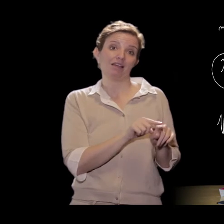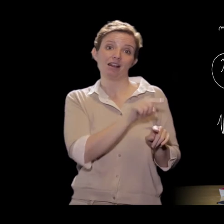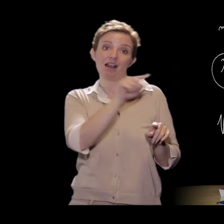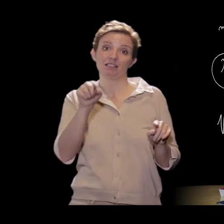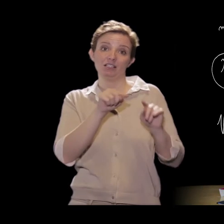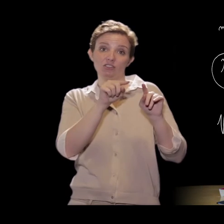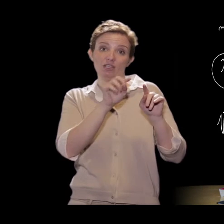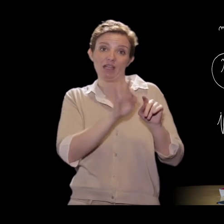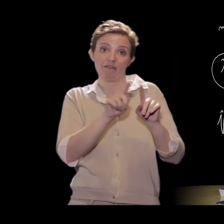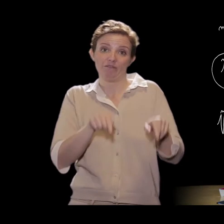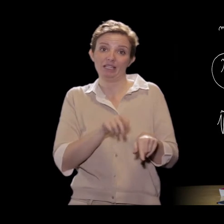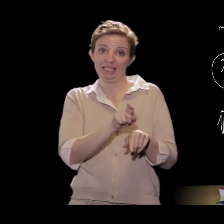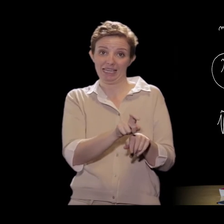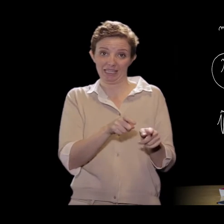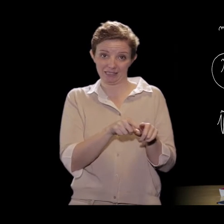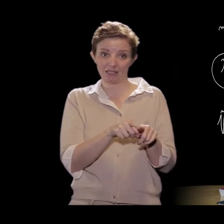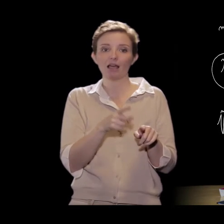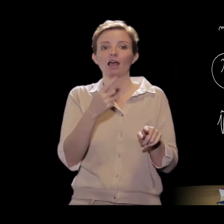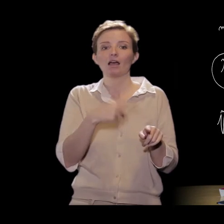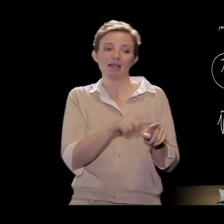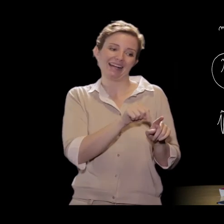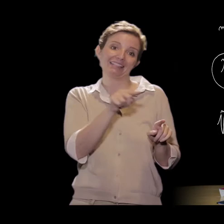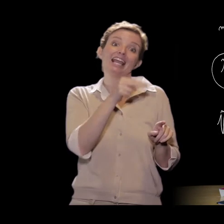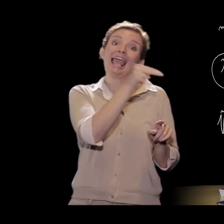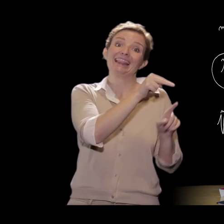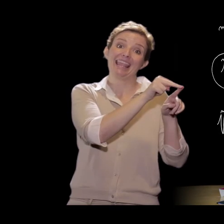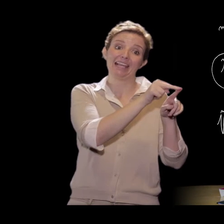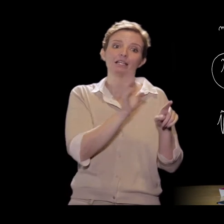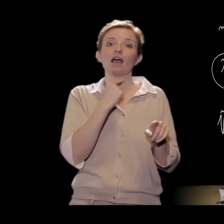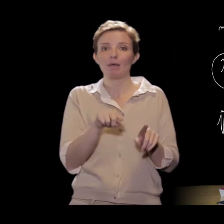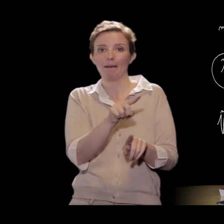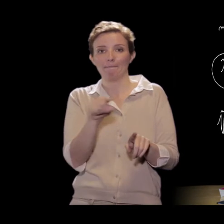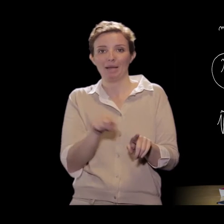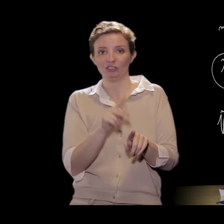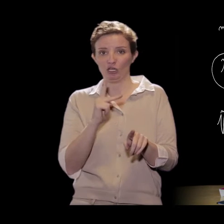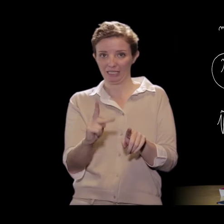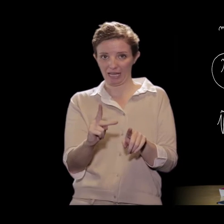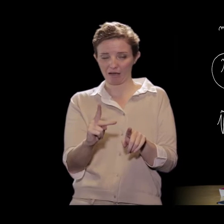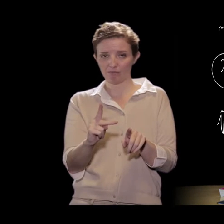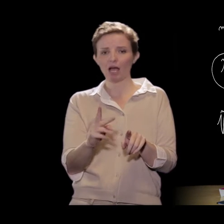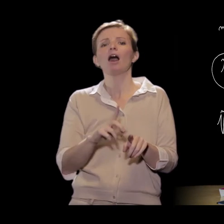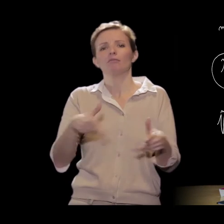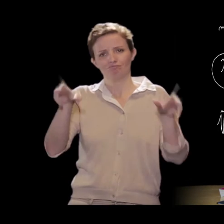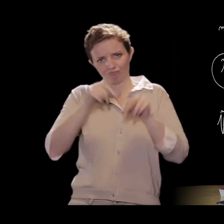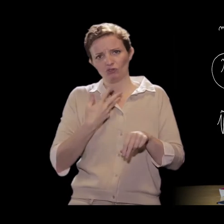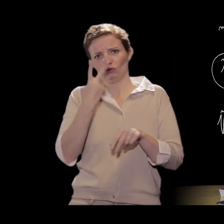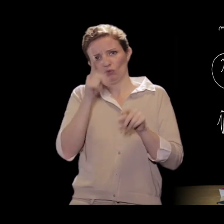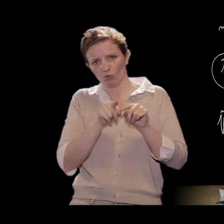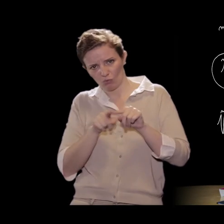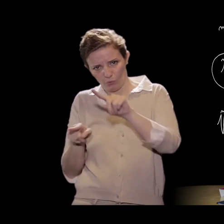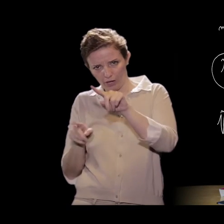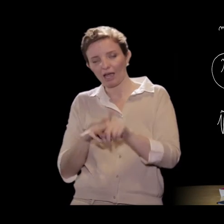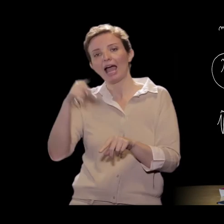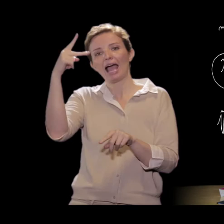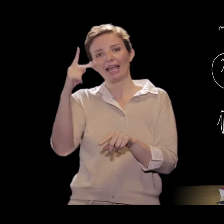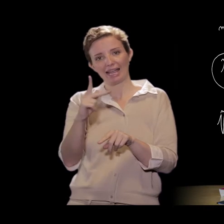di FX Rad ennesima di FX è magore di K ancora i due casi K